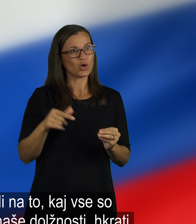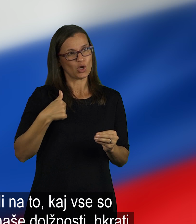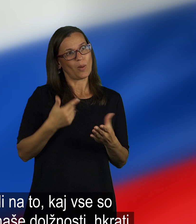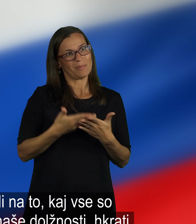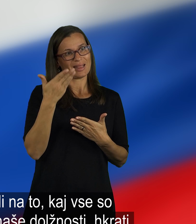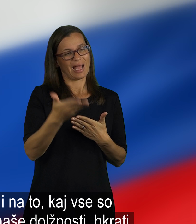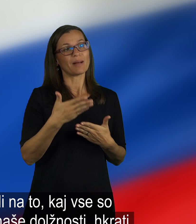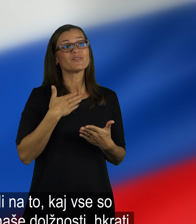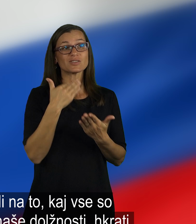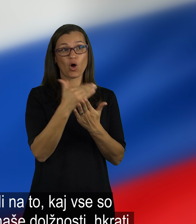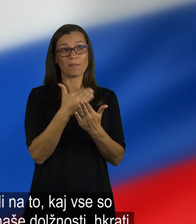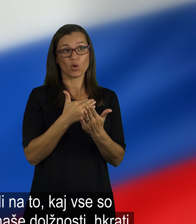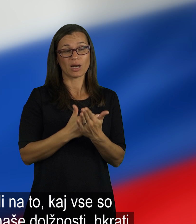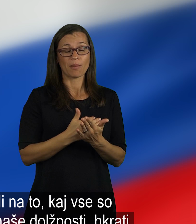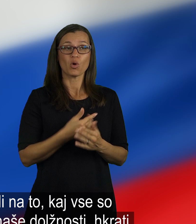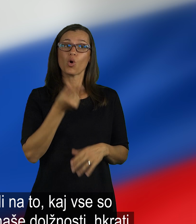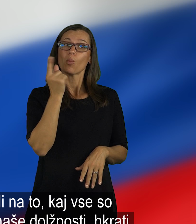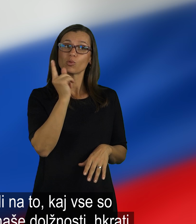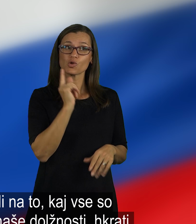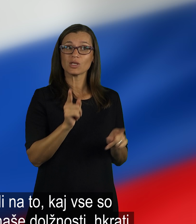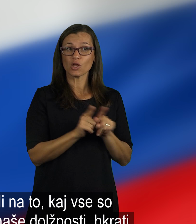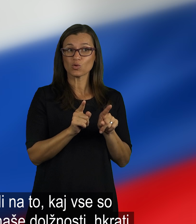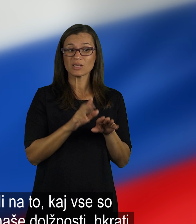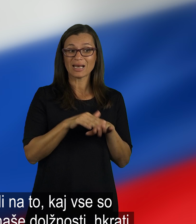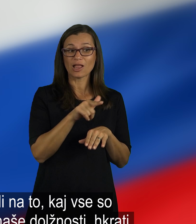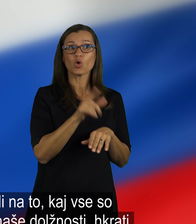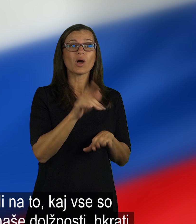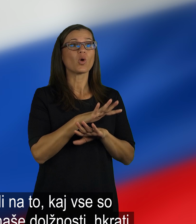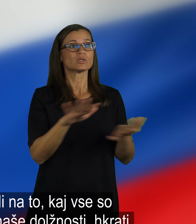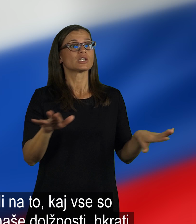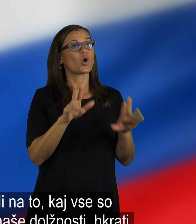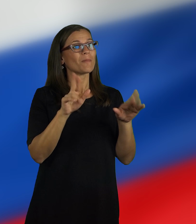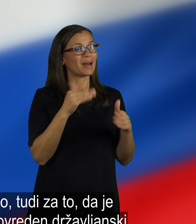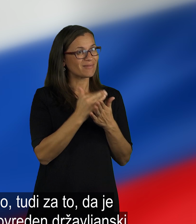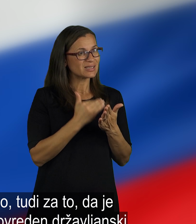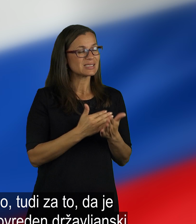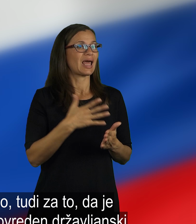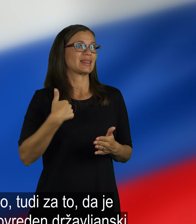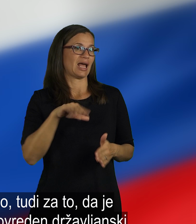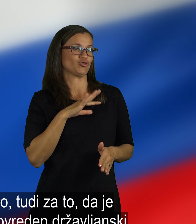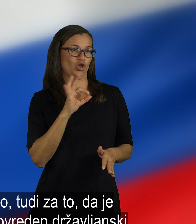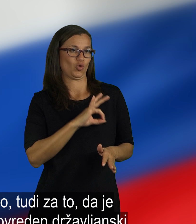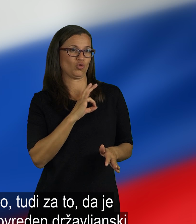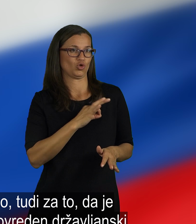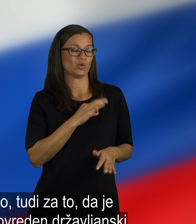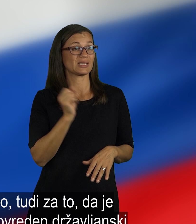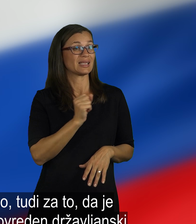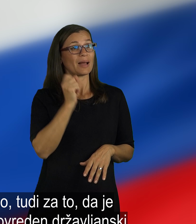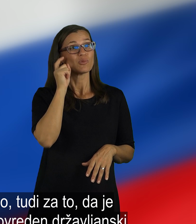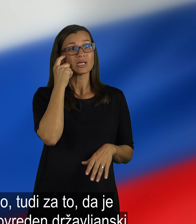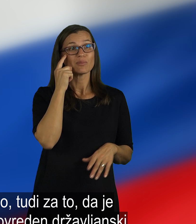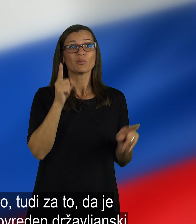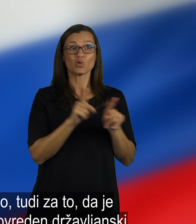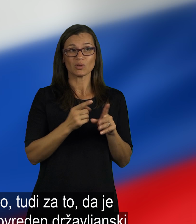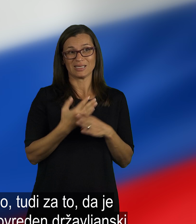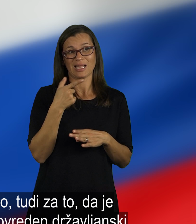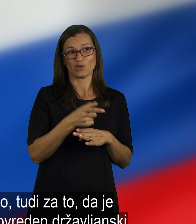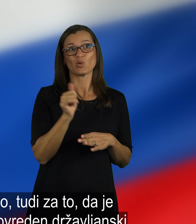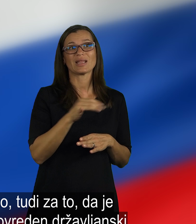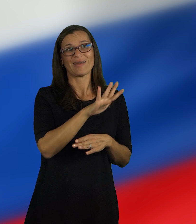programu, opozoriti tudi na to, kaj vse so pravice in naše dolžnosti, hkrati da poskrbimo tudi za to, da je vaš glas